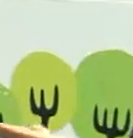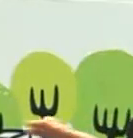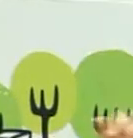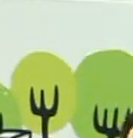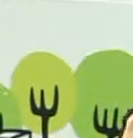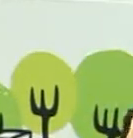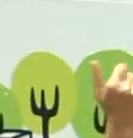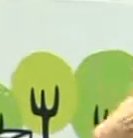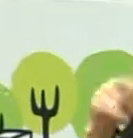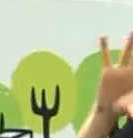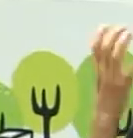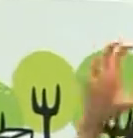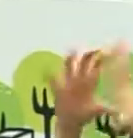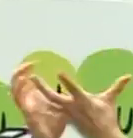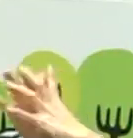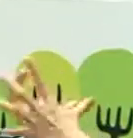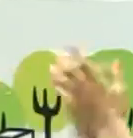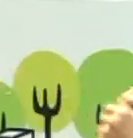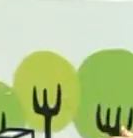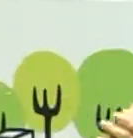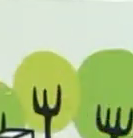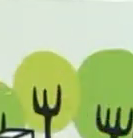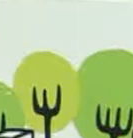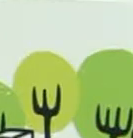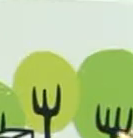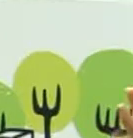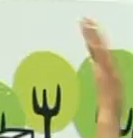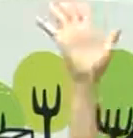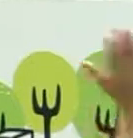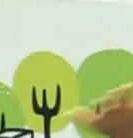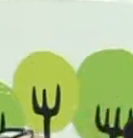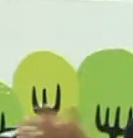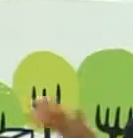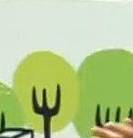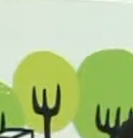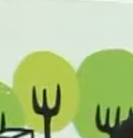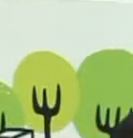陣間咧會上台為我哋表演嘅隊伍上台，好唔好啊？我哋掌聲歡迎佢哋，